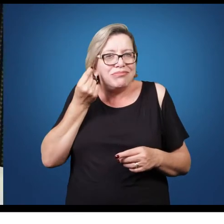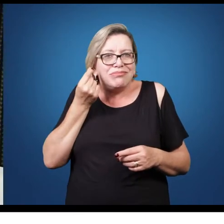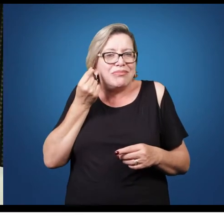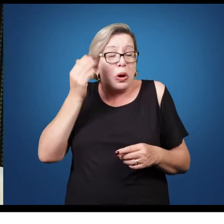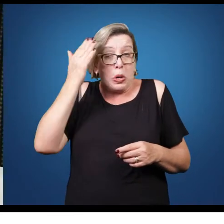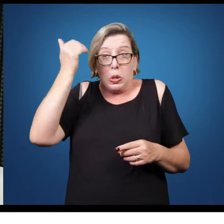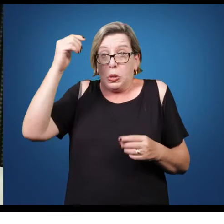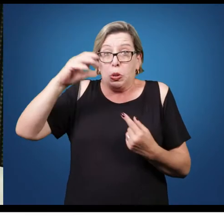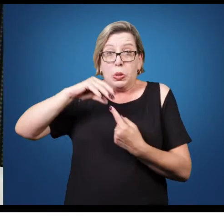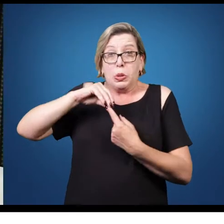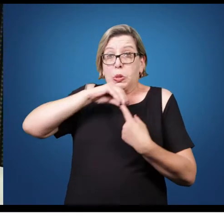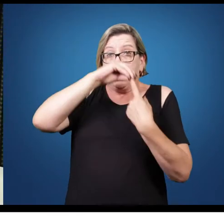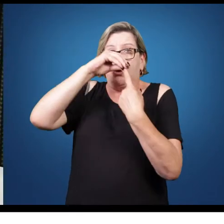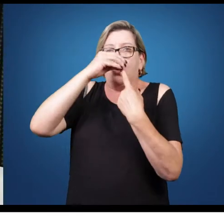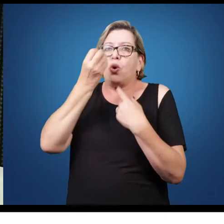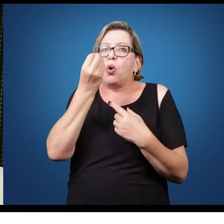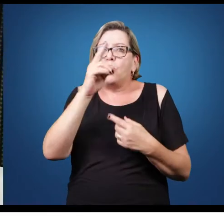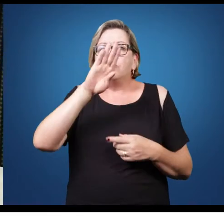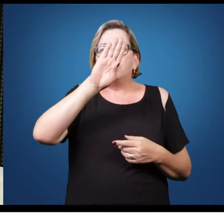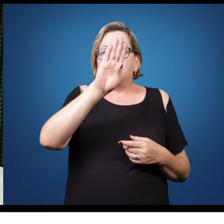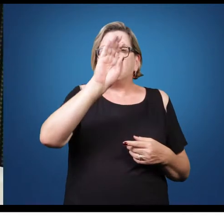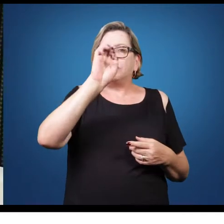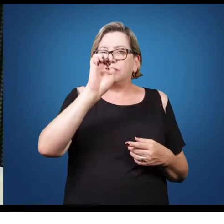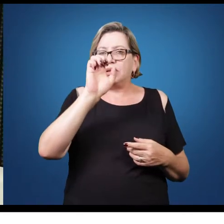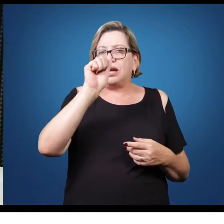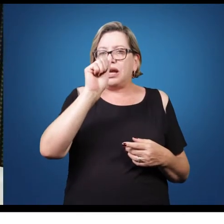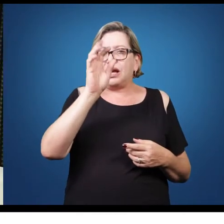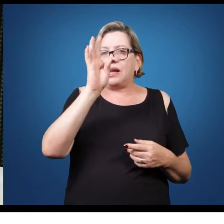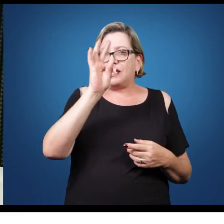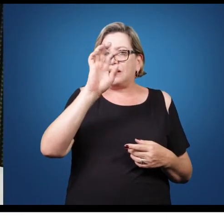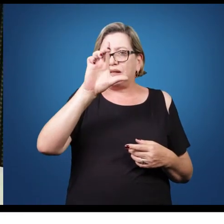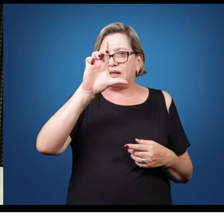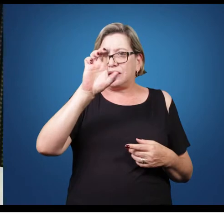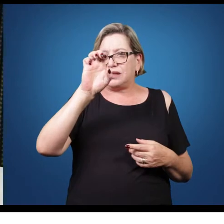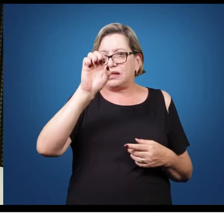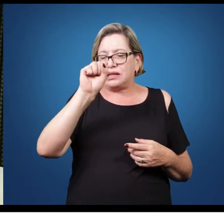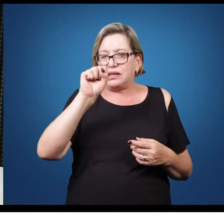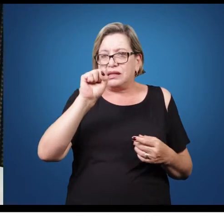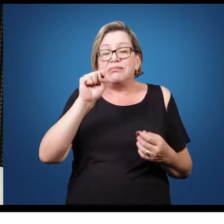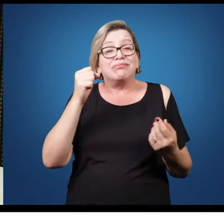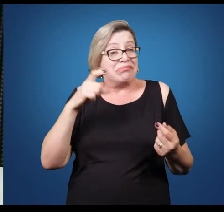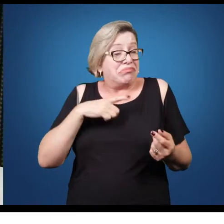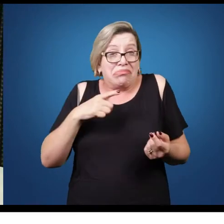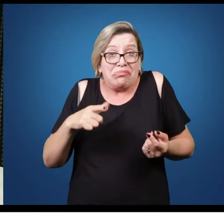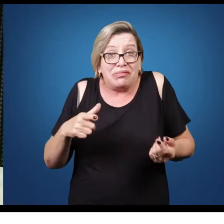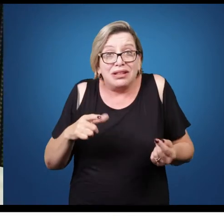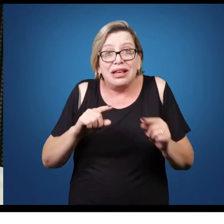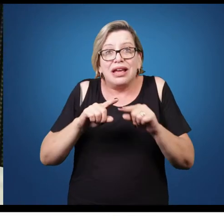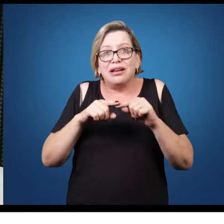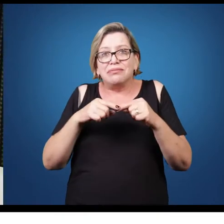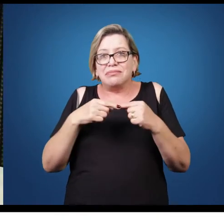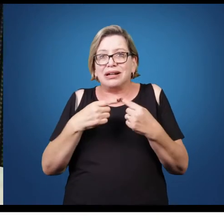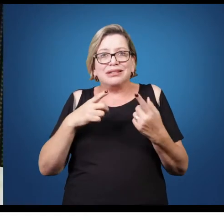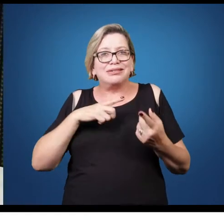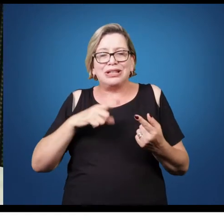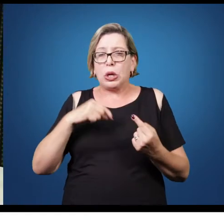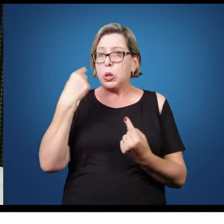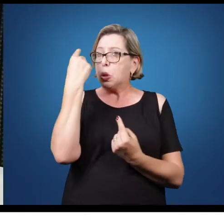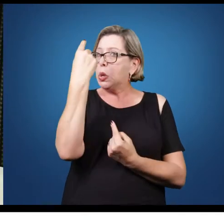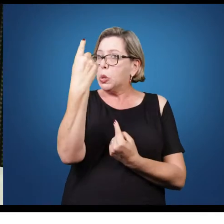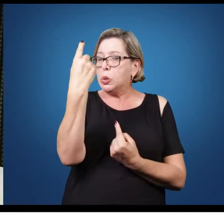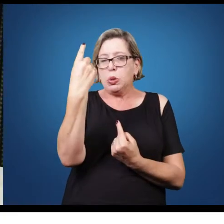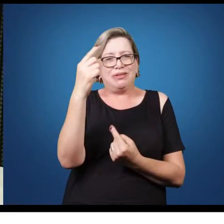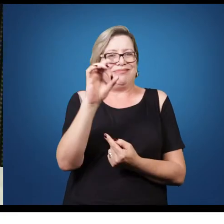é a compensação a gente não vai ter também nenhum desses reis que vão comer o mercado inteiro então a possibilidade hoje você fazer seu som